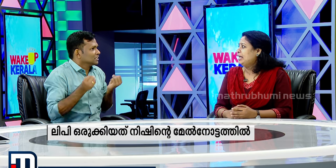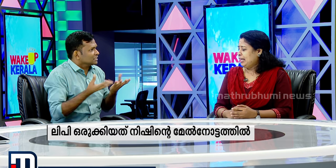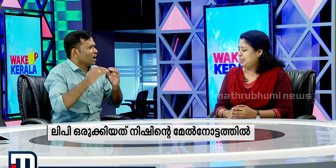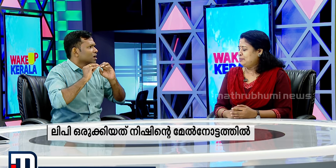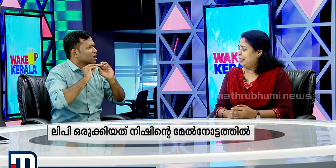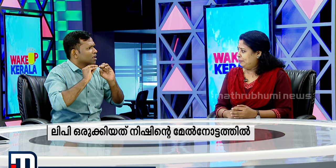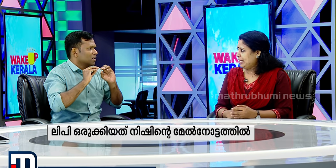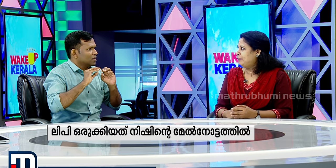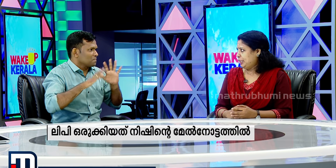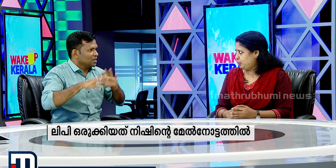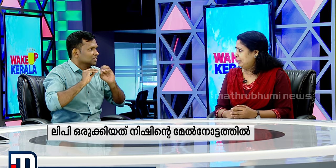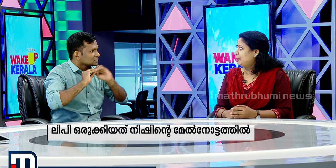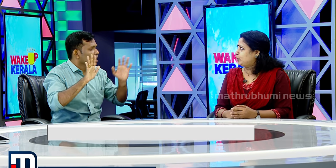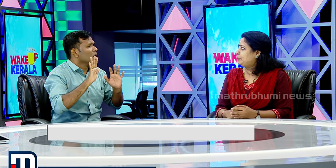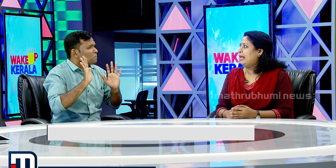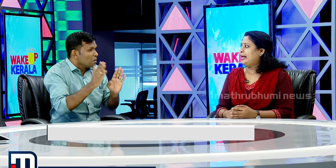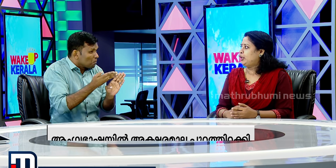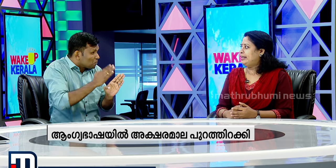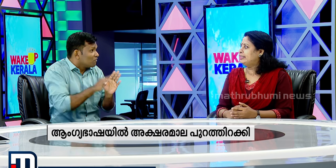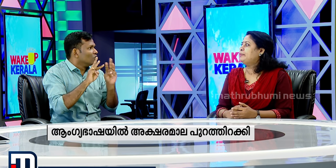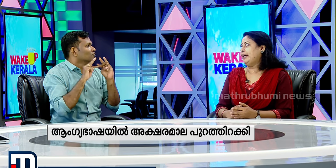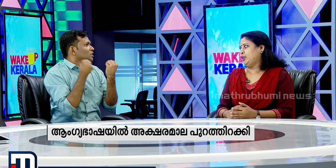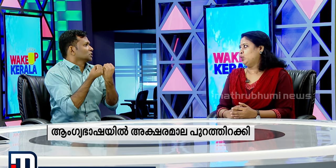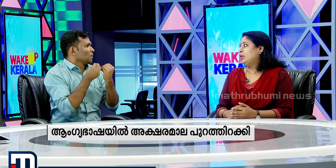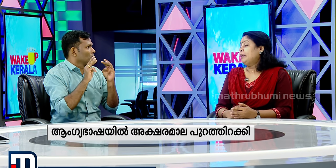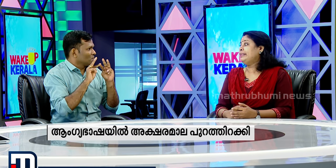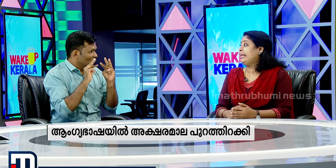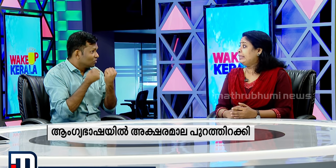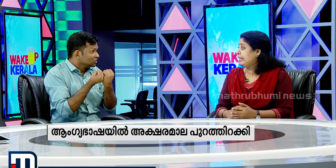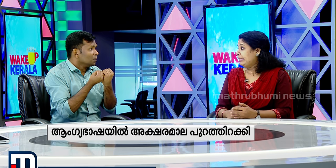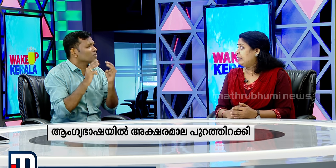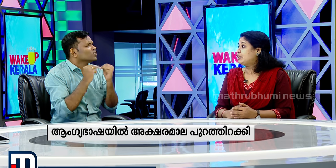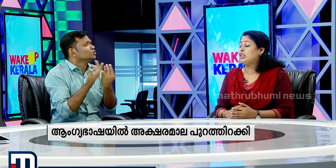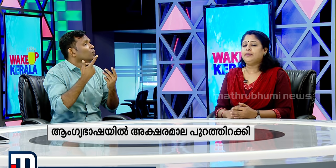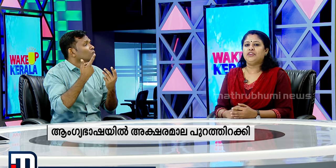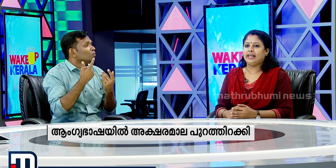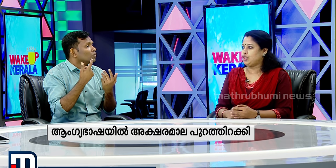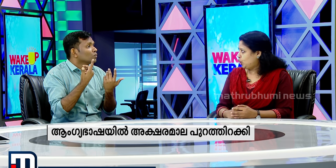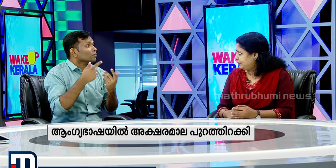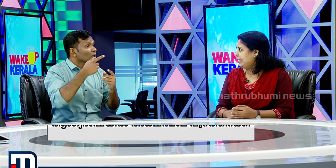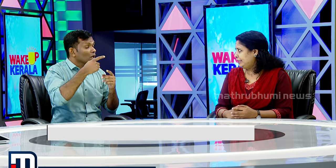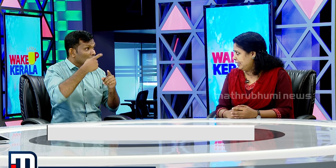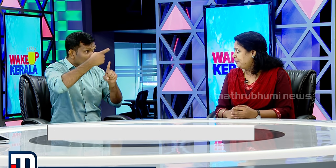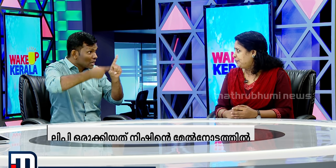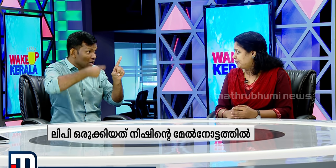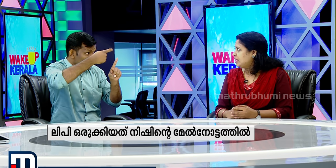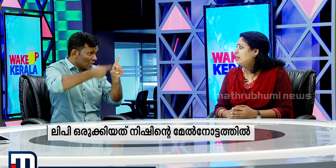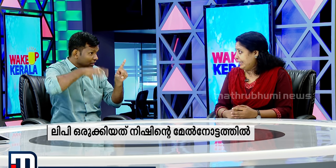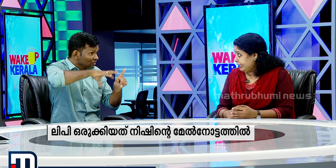ഇതുവഴി പഠിപ്പിക്കാൻ പറ്റും എന്ന് പറഞ്ഞൊരു പ്ലാൻ ഉണ്ടെന്ന് പറഞ്ഞു. അപ്പം നേരത്തെ എങ്ങനെയാന്ന് വെച്ചാൽ നമ്മളൊരു വർക്ക്ഷോപ്പ്